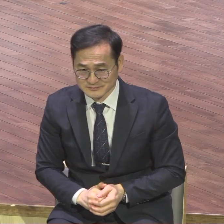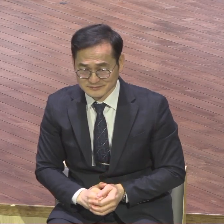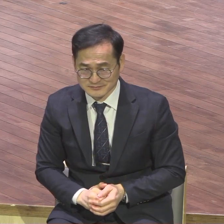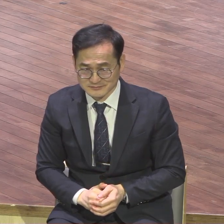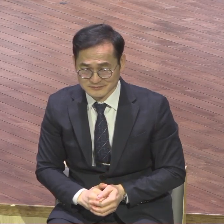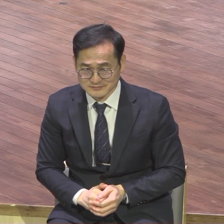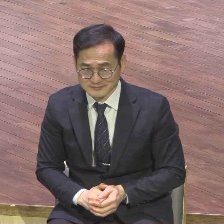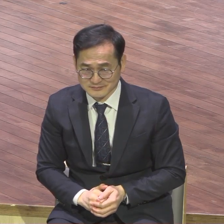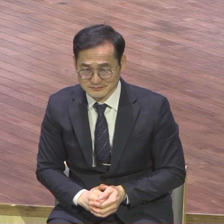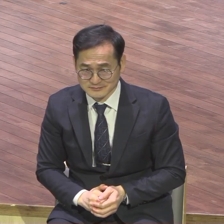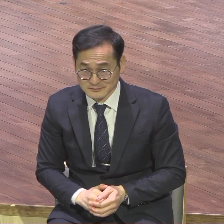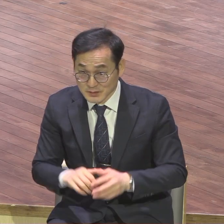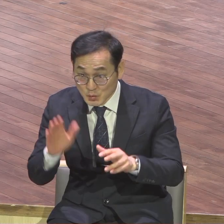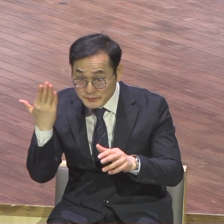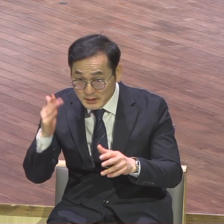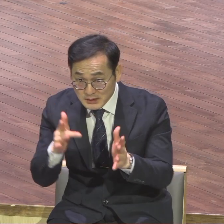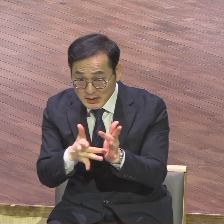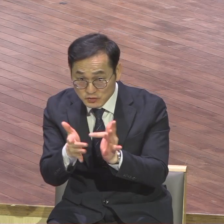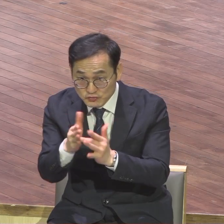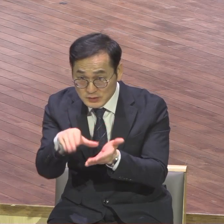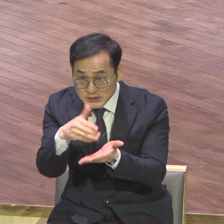묘하게 지구상에서 사라지고 있어요.